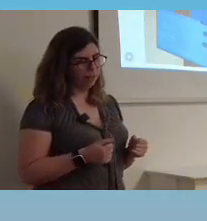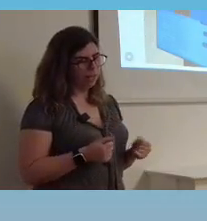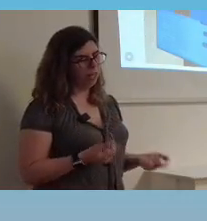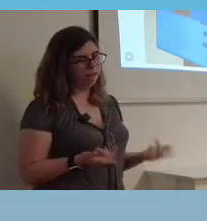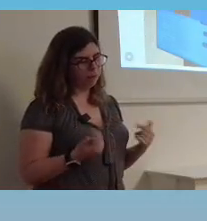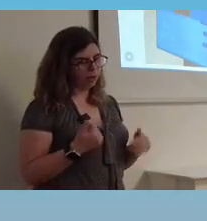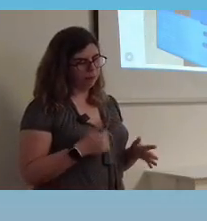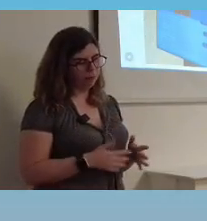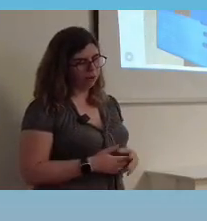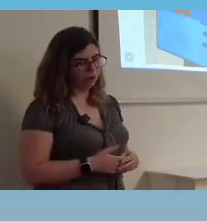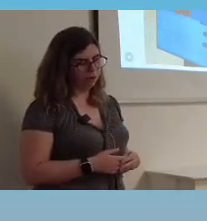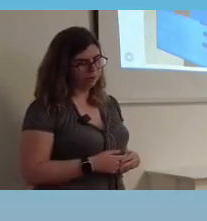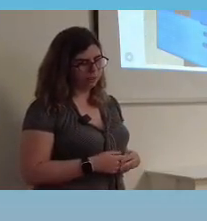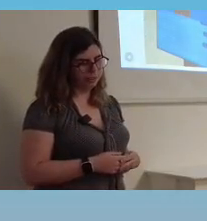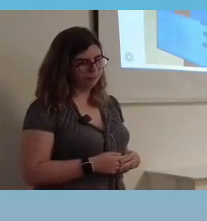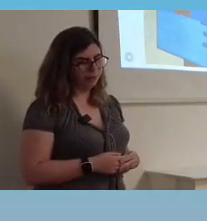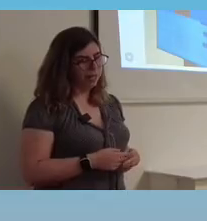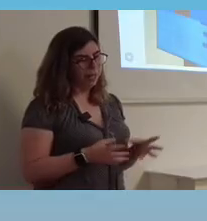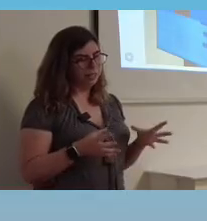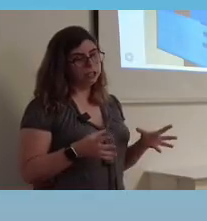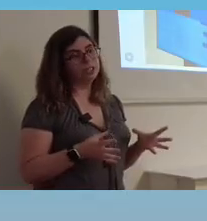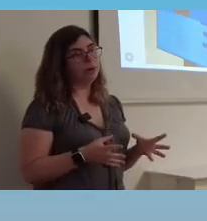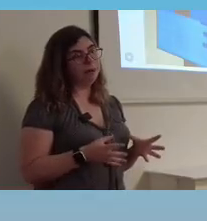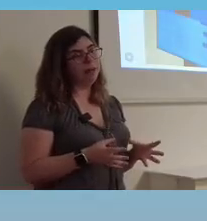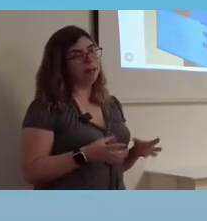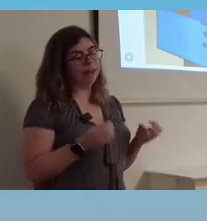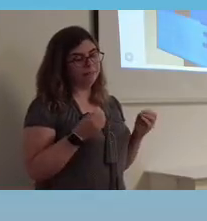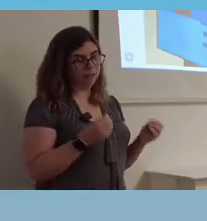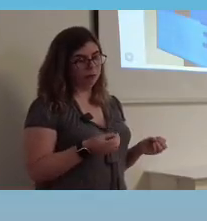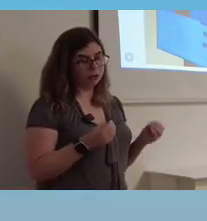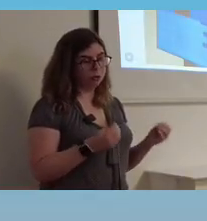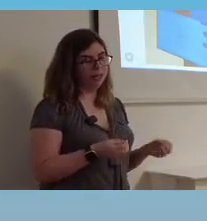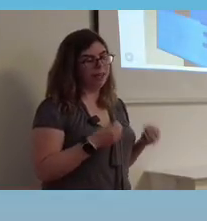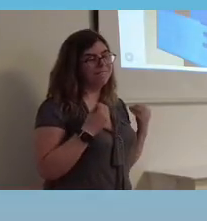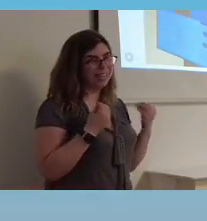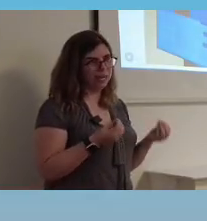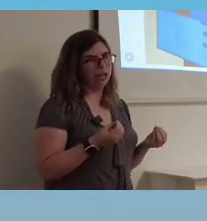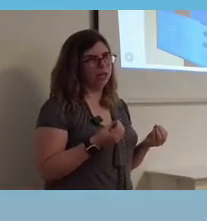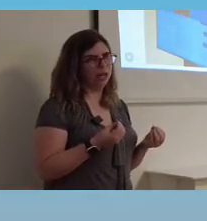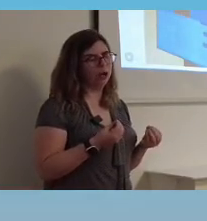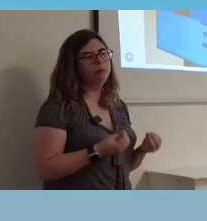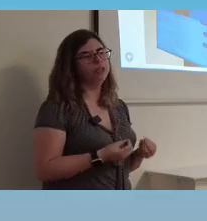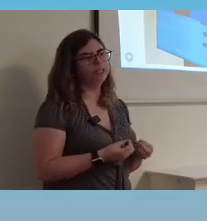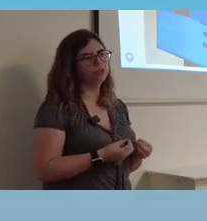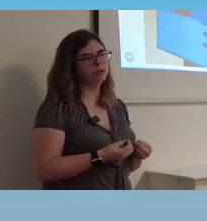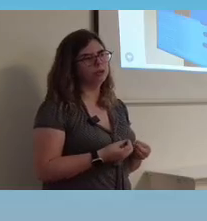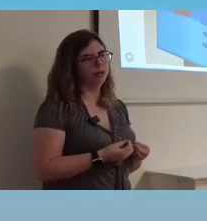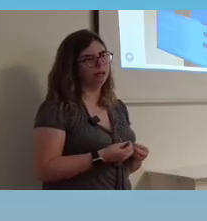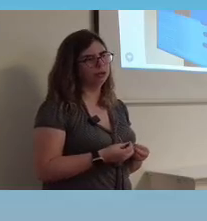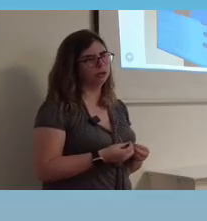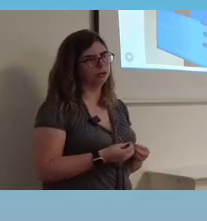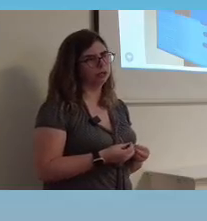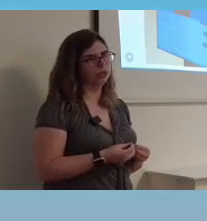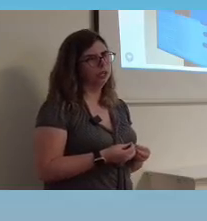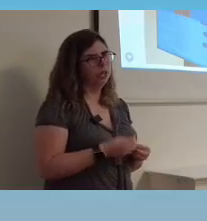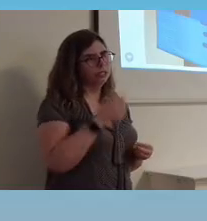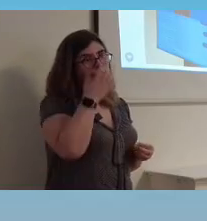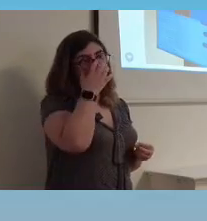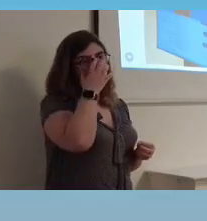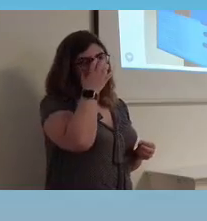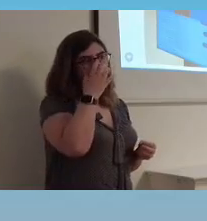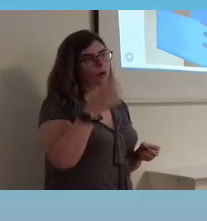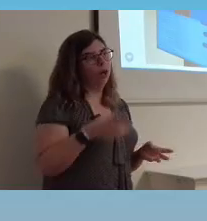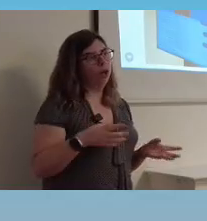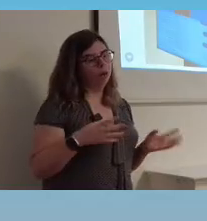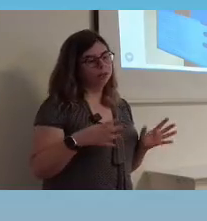signer et il va me répondre en langue des signes. Et ce symbole a été construit avec la communauté sourde et malentendante.